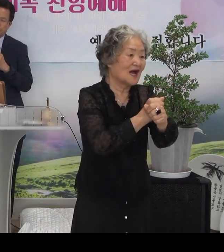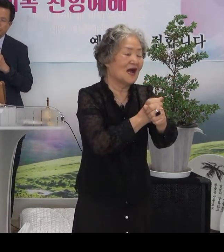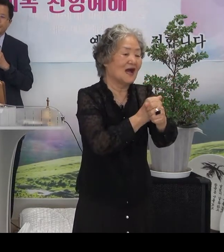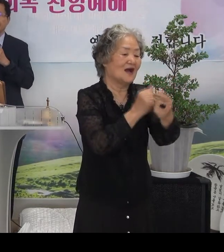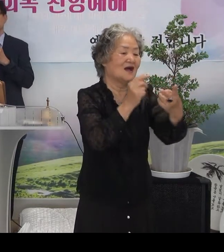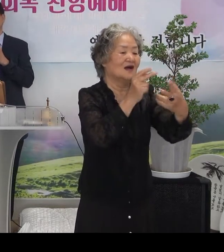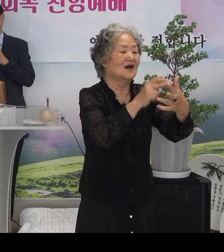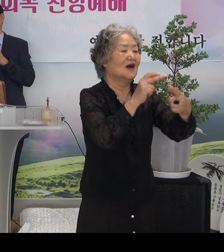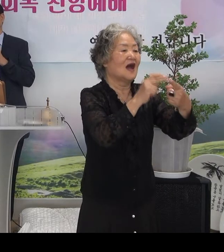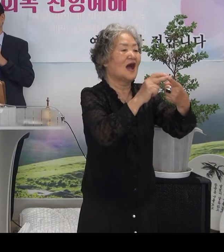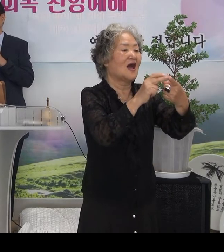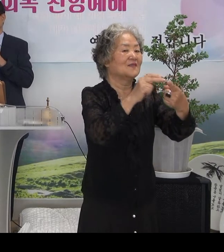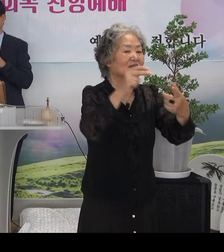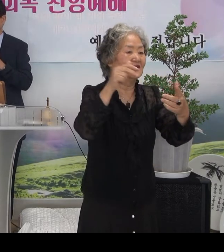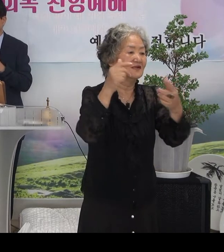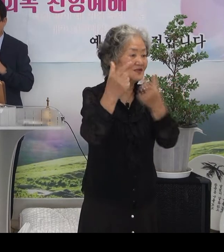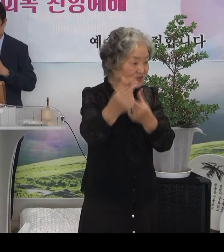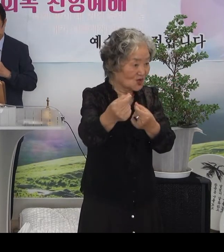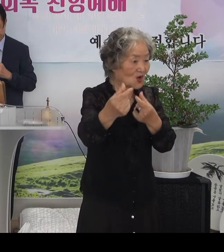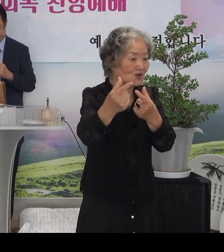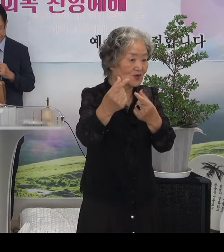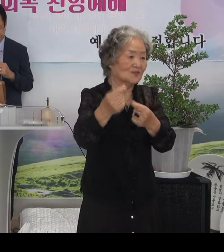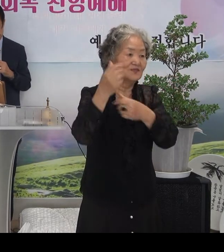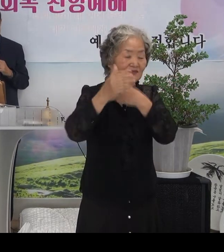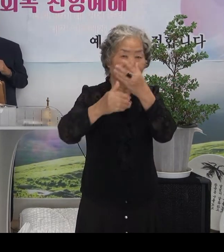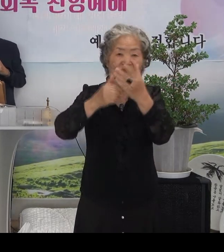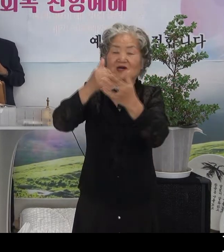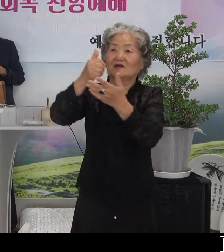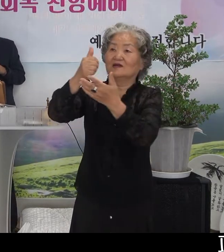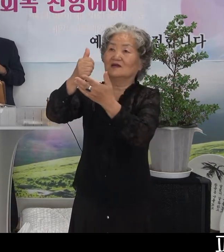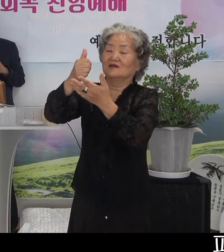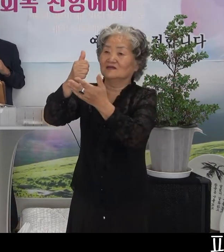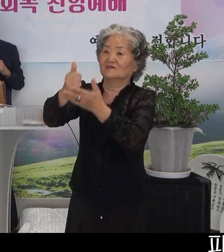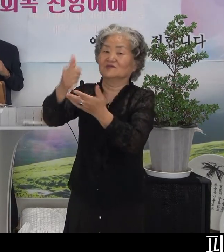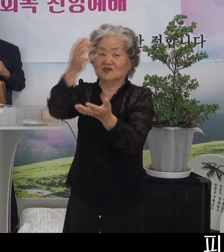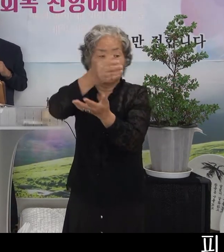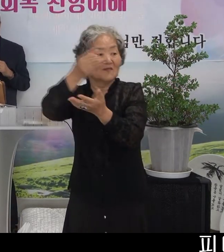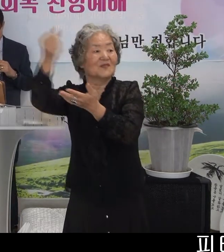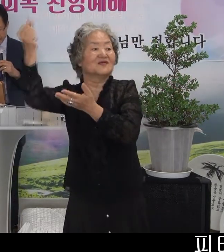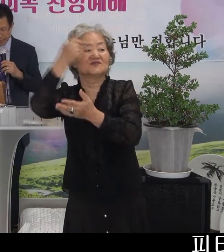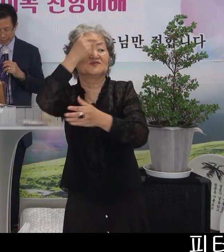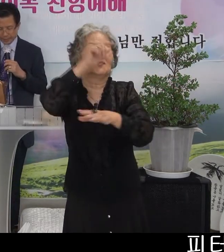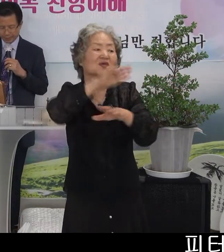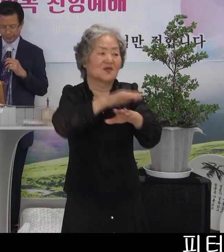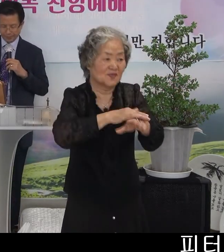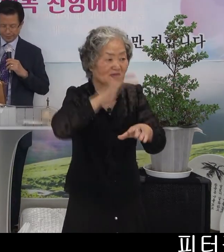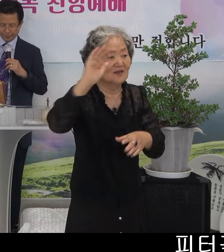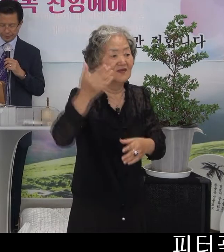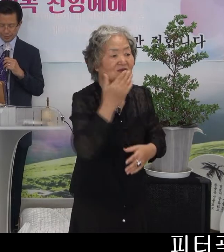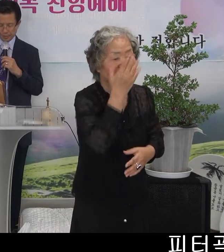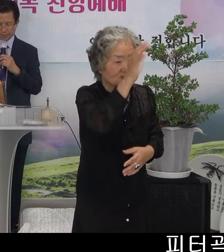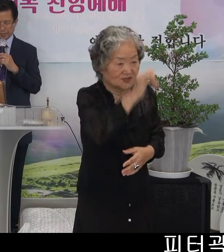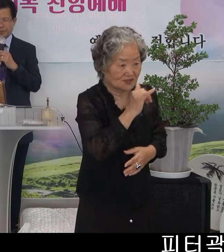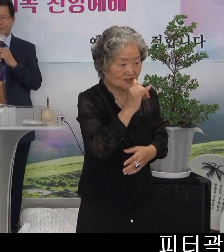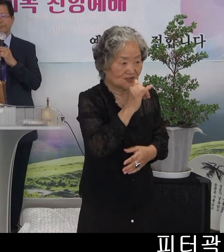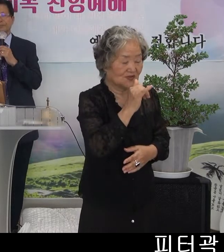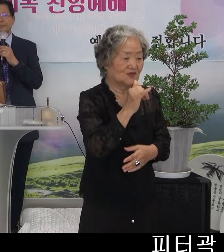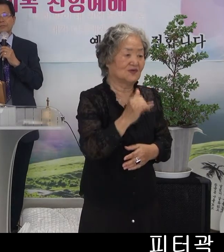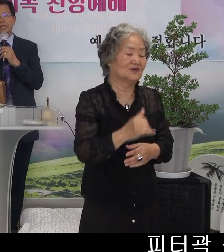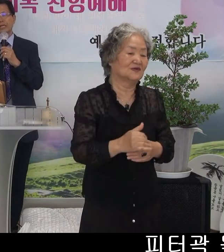하나님께 큰 선거의 열매가 될 줄로 믿습니다. 아멘. 하나님께서 정말 많은